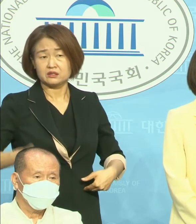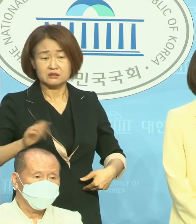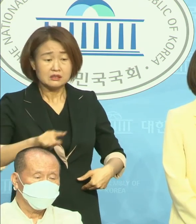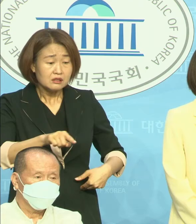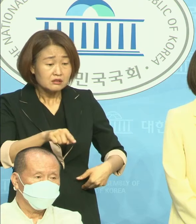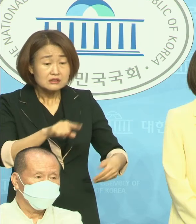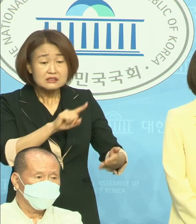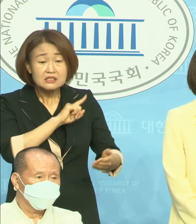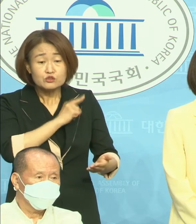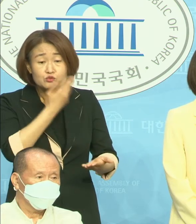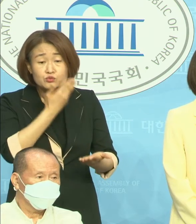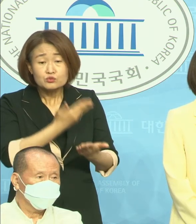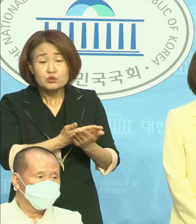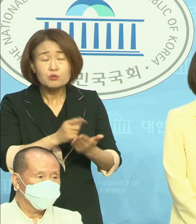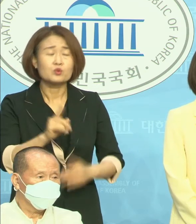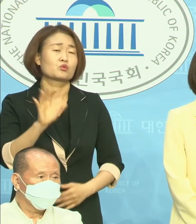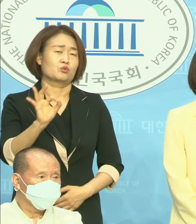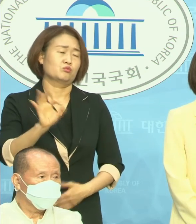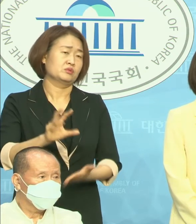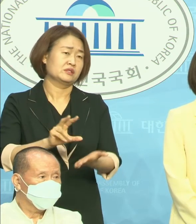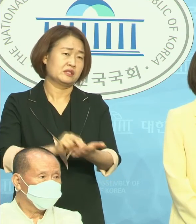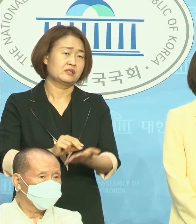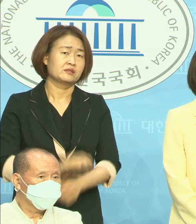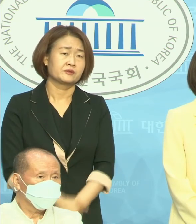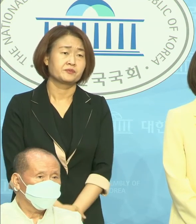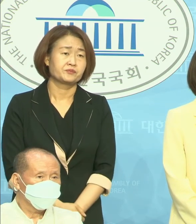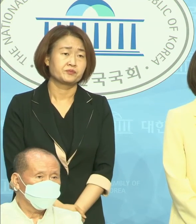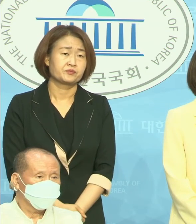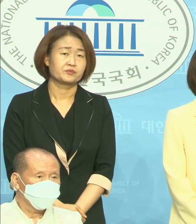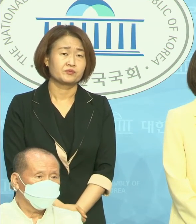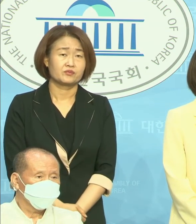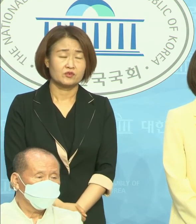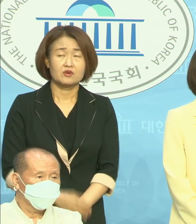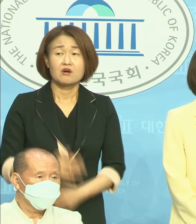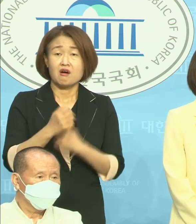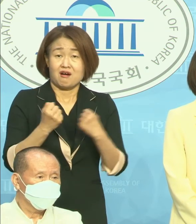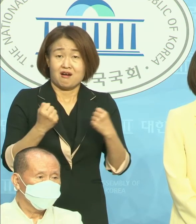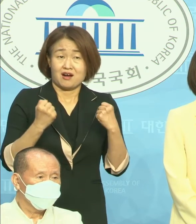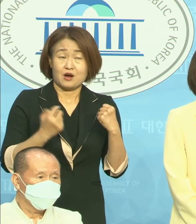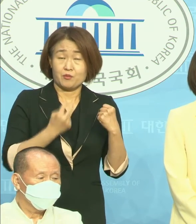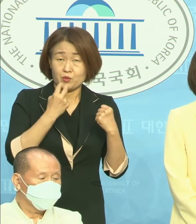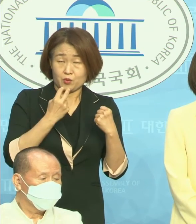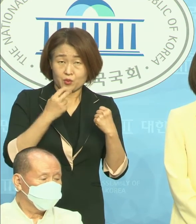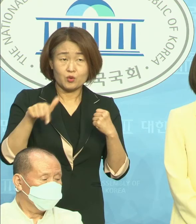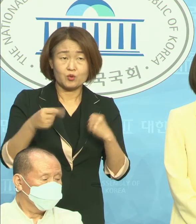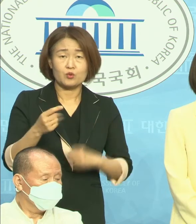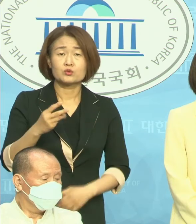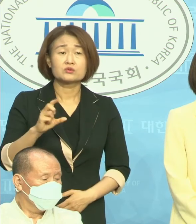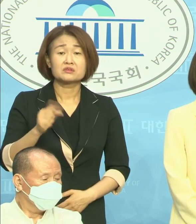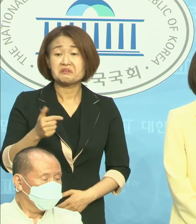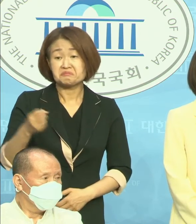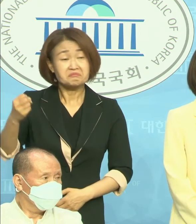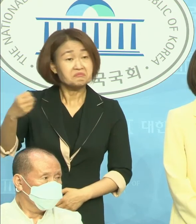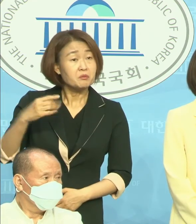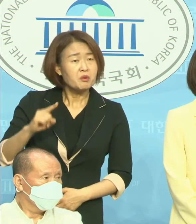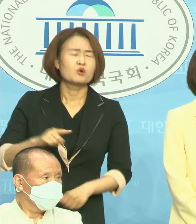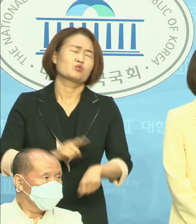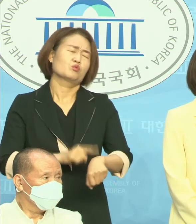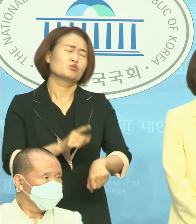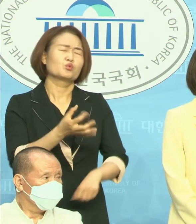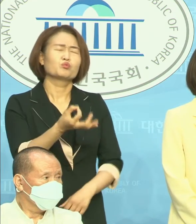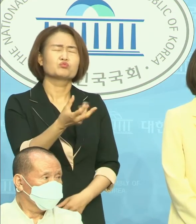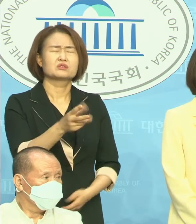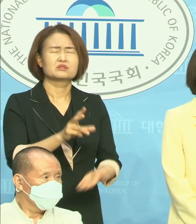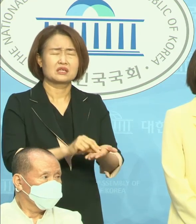돈입니다 돈이 주는 죄악이다 건강보험공단에서 도 시간을 많이 못 준 것은 돈 때문이라고